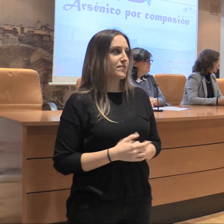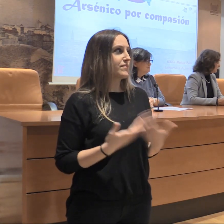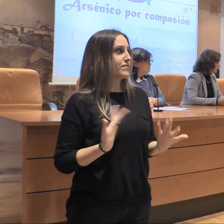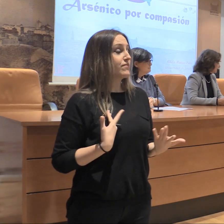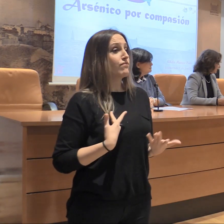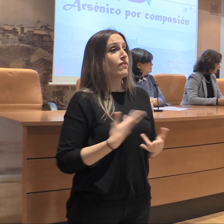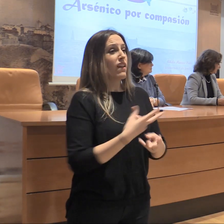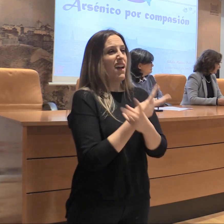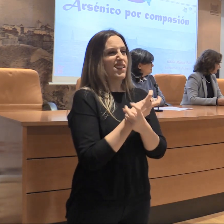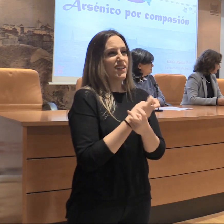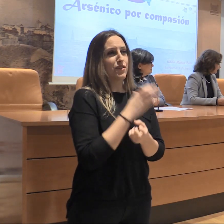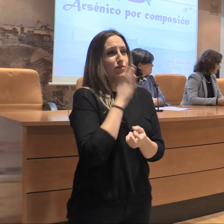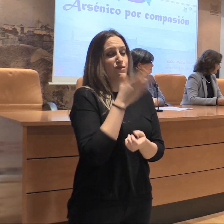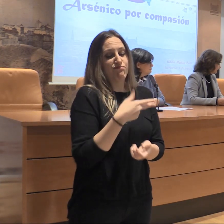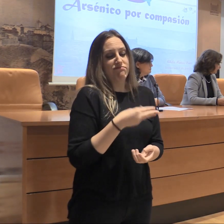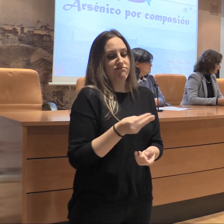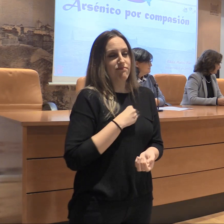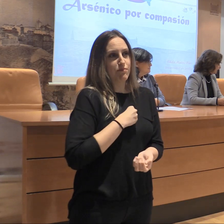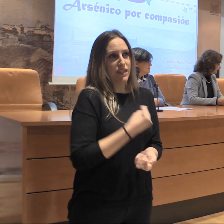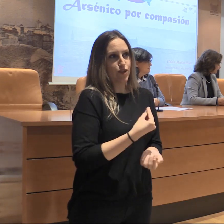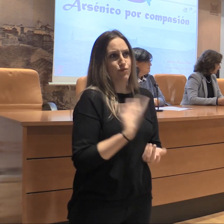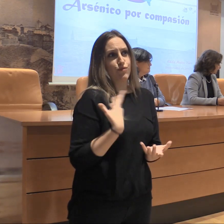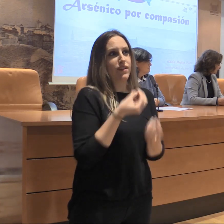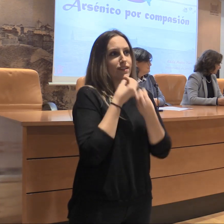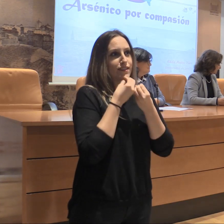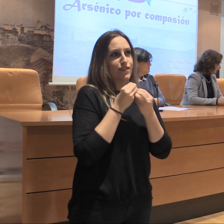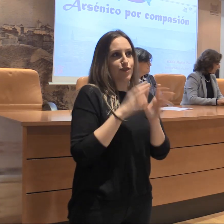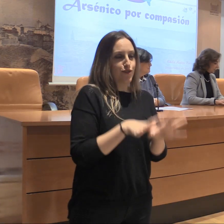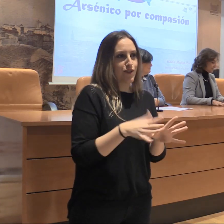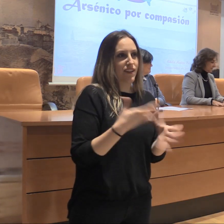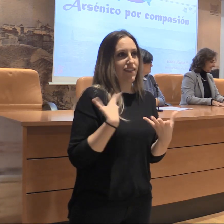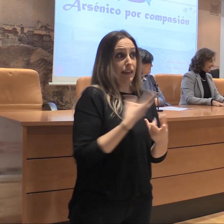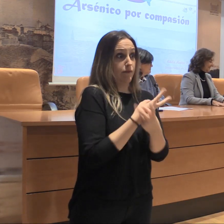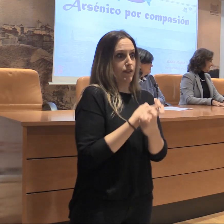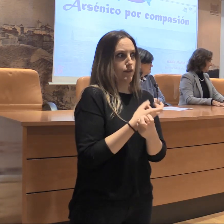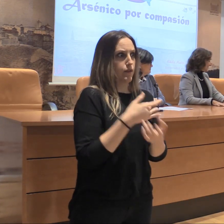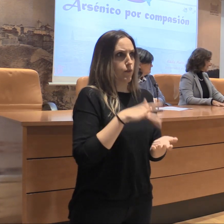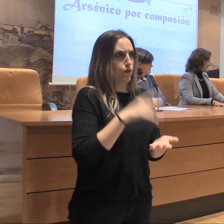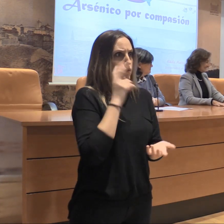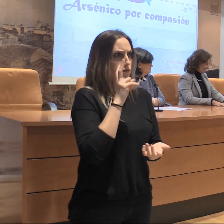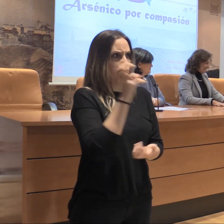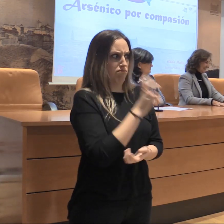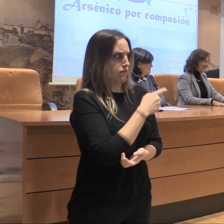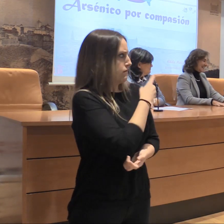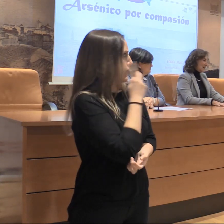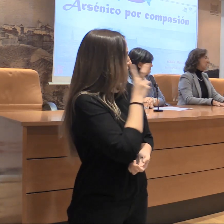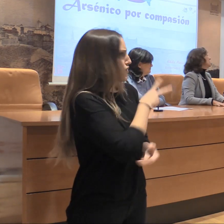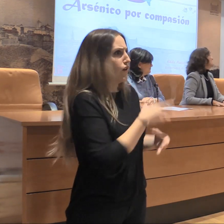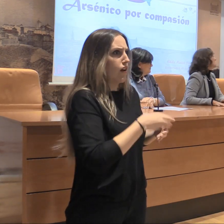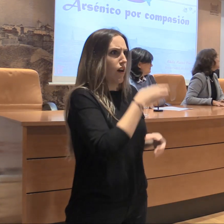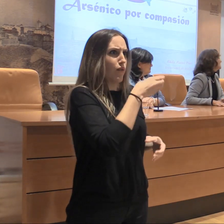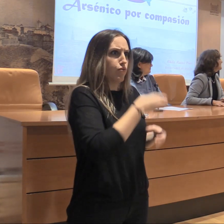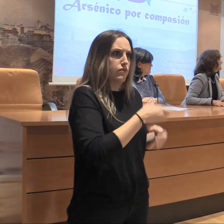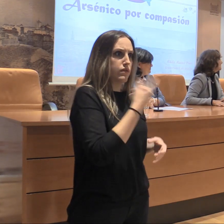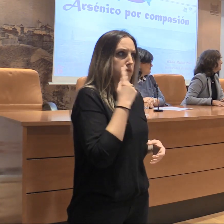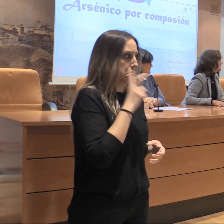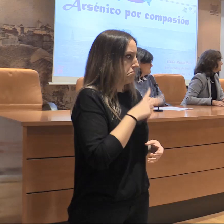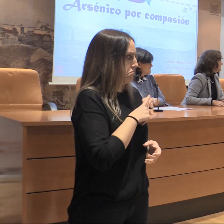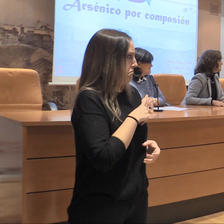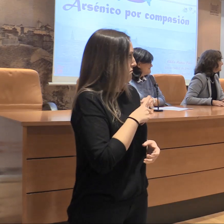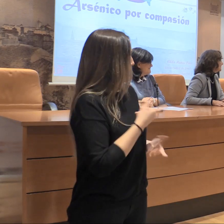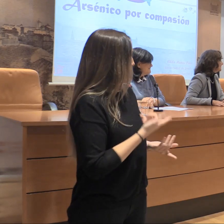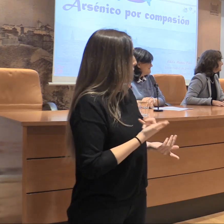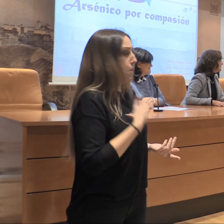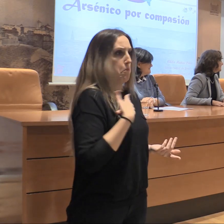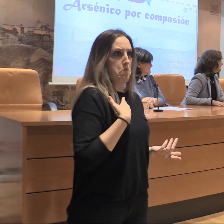Arsénico por compasión, una historia del veneno. Cuando he llegado a la sala he visto la botellita que nos ha traído Adela,